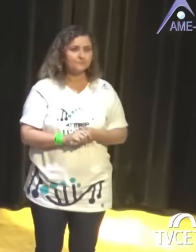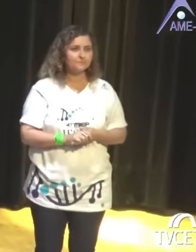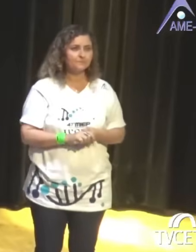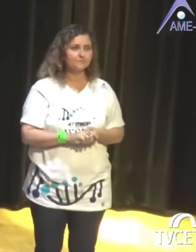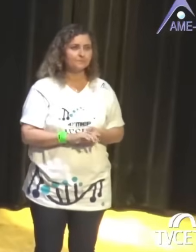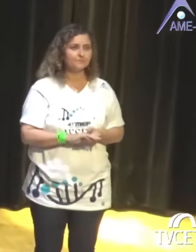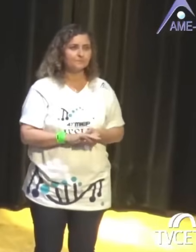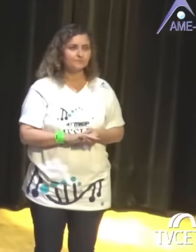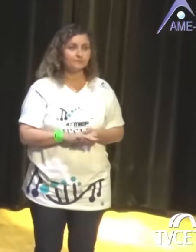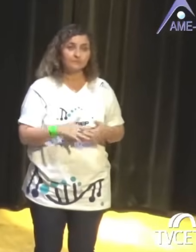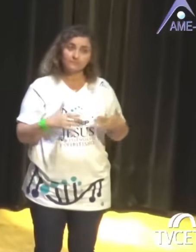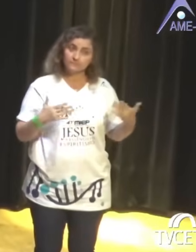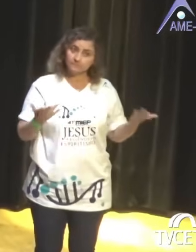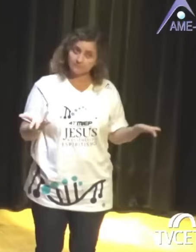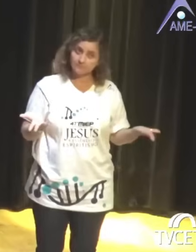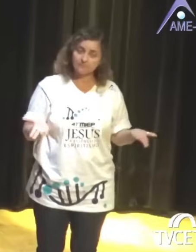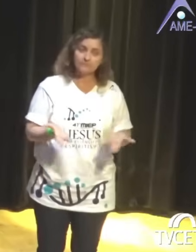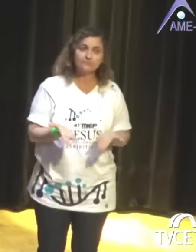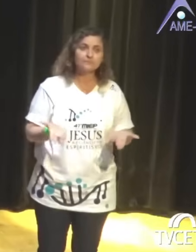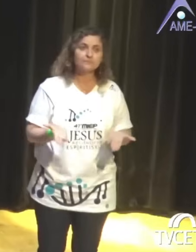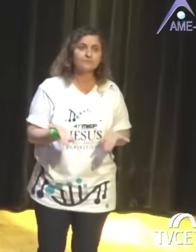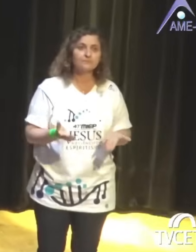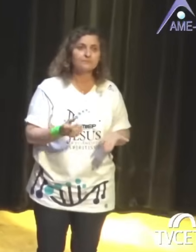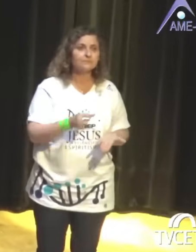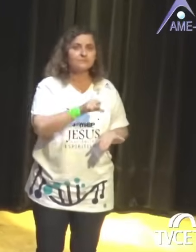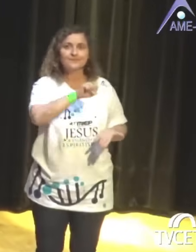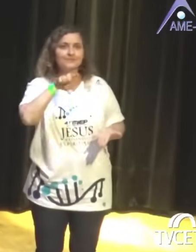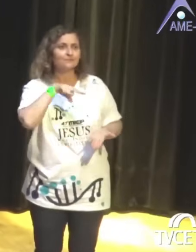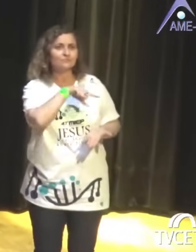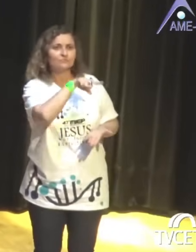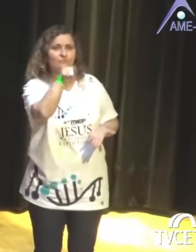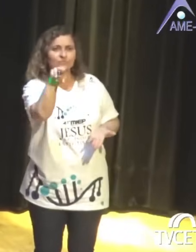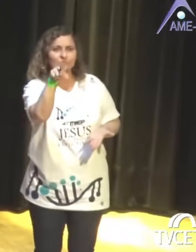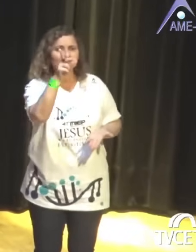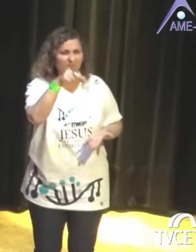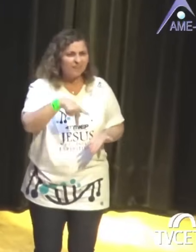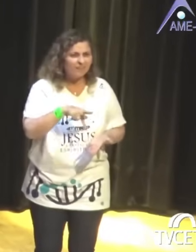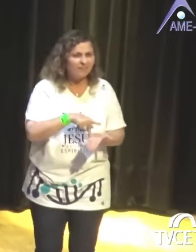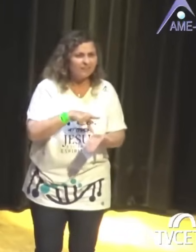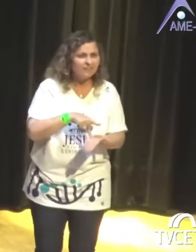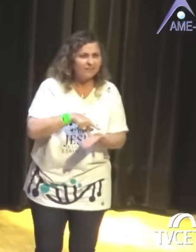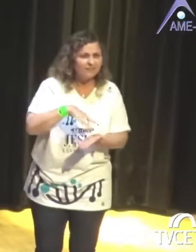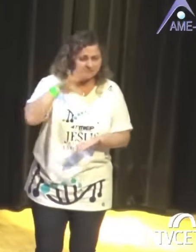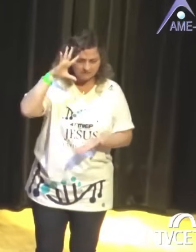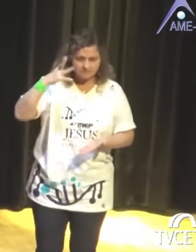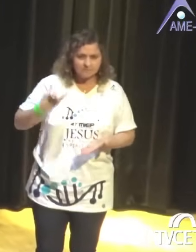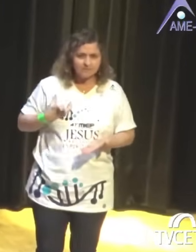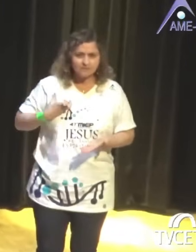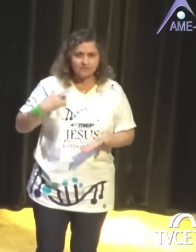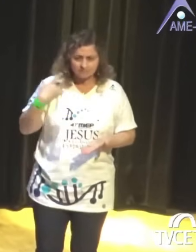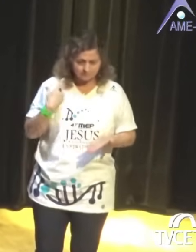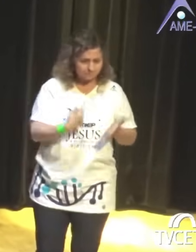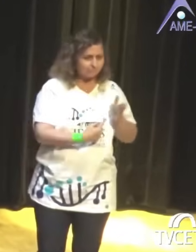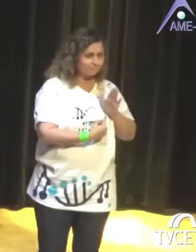ele então agora se você é espírita e você é apresentado a